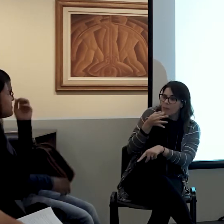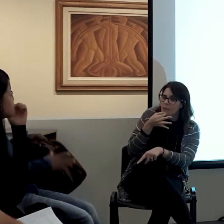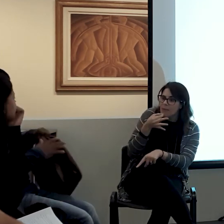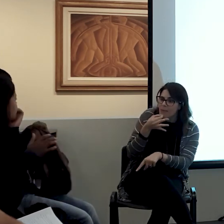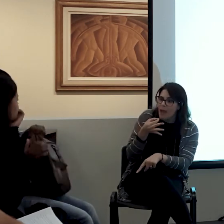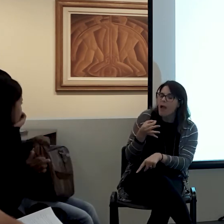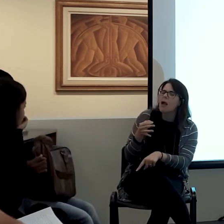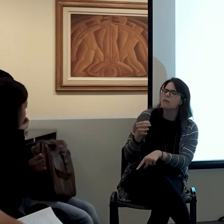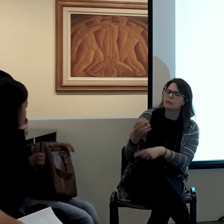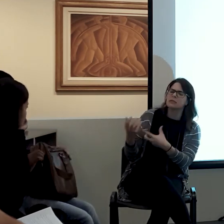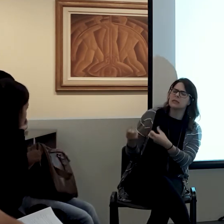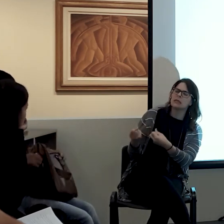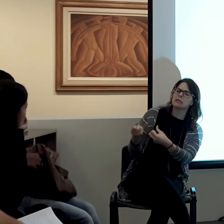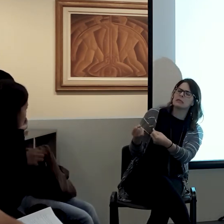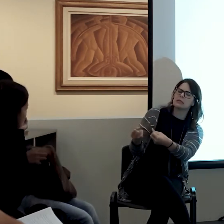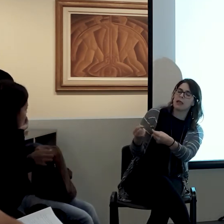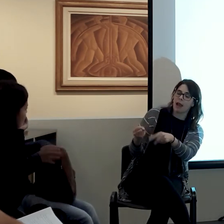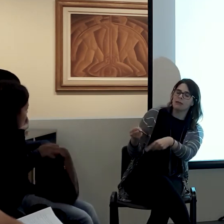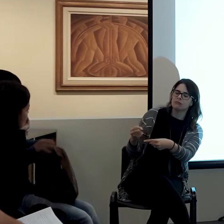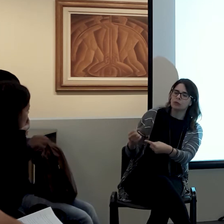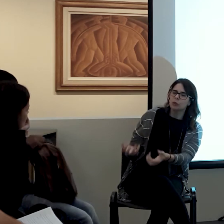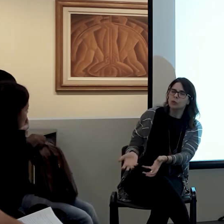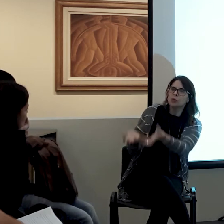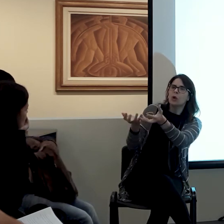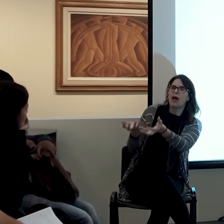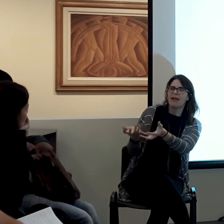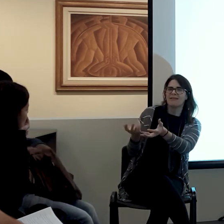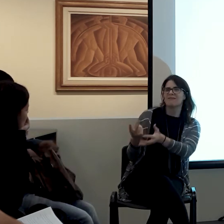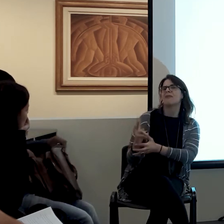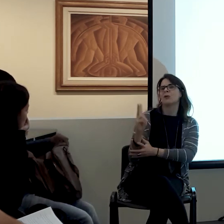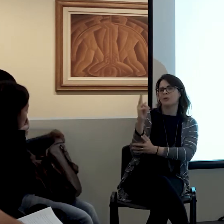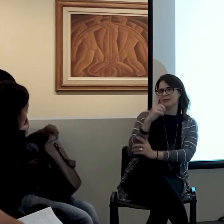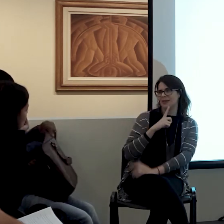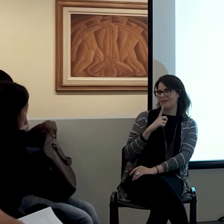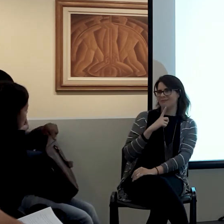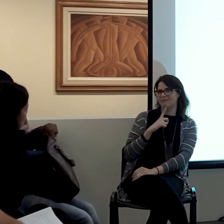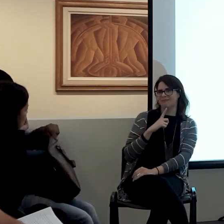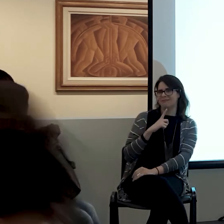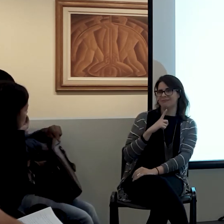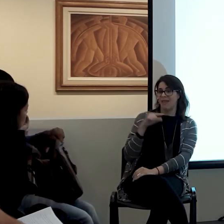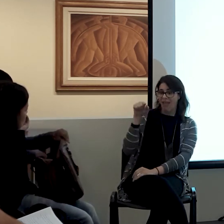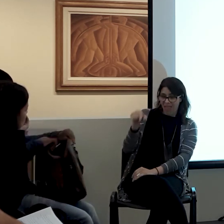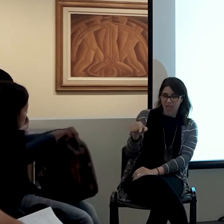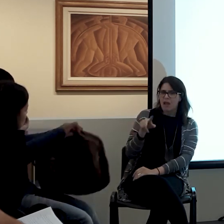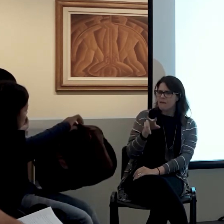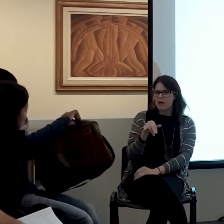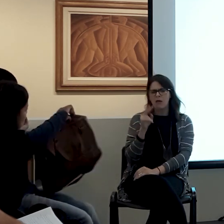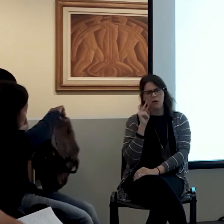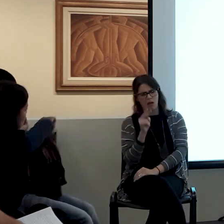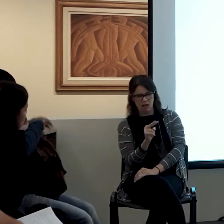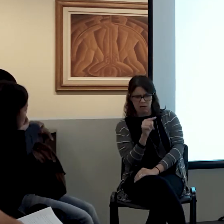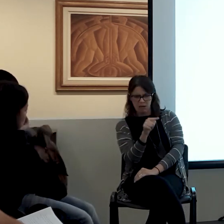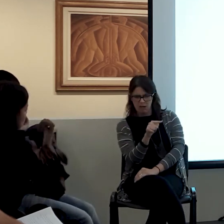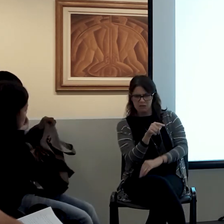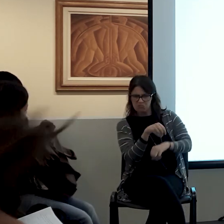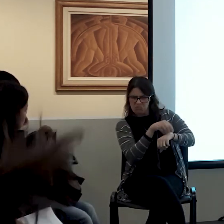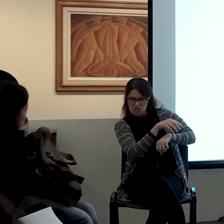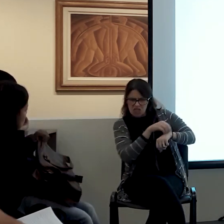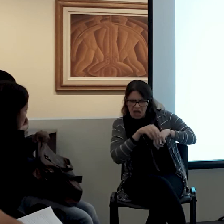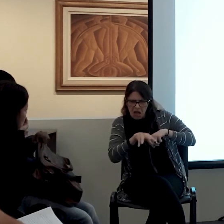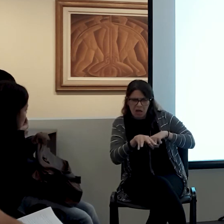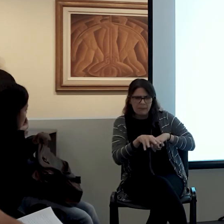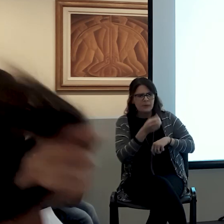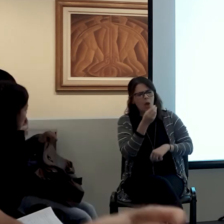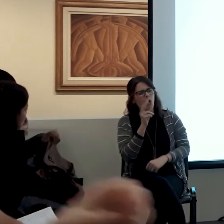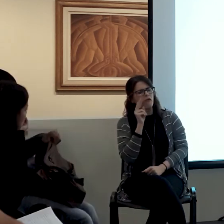o que está lá, para mediar de alguma maneira o conhecimento daquelas obras, para questionar quando algum